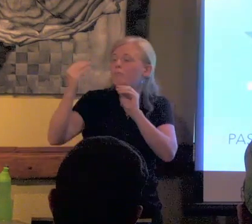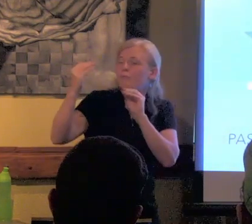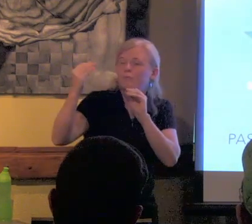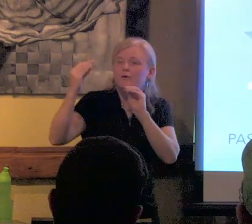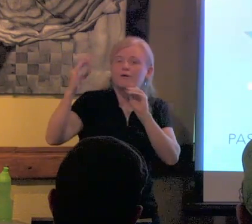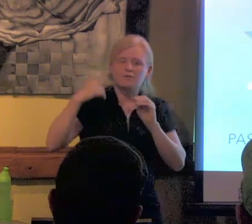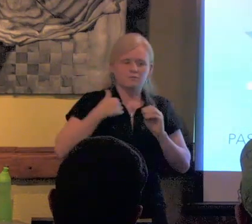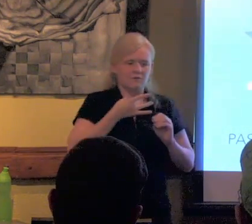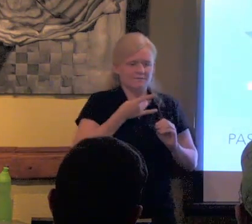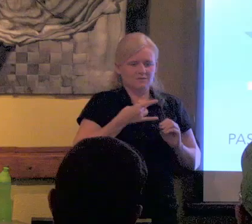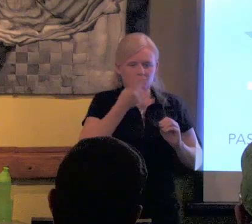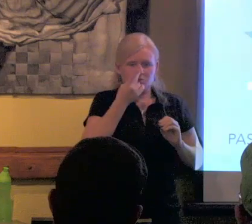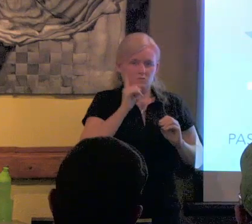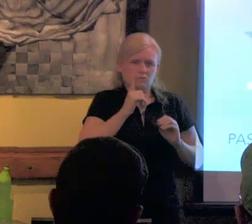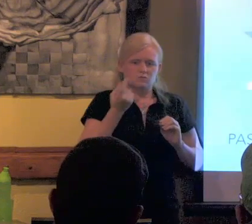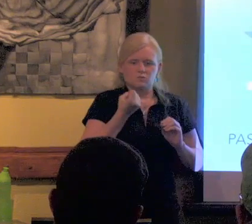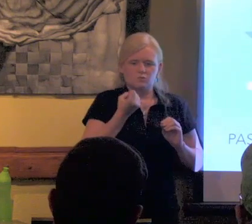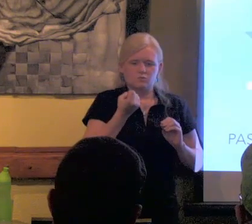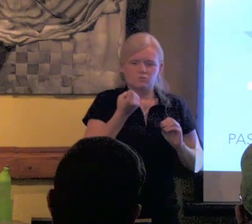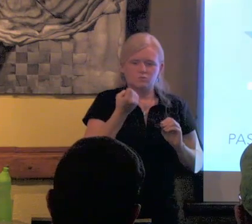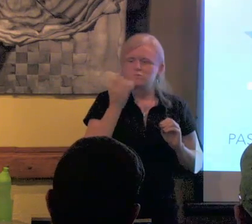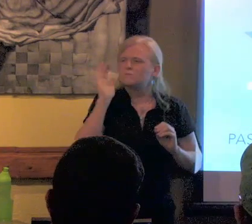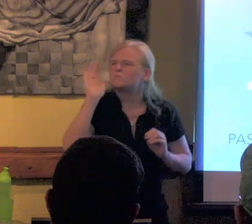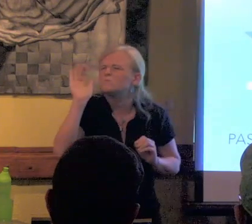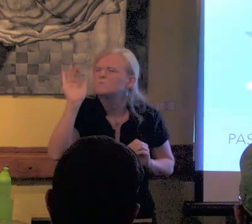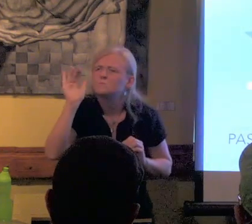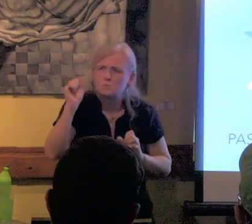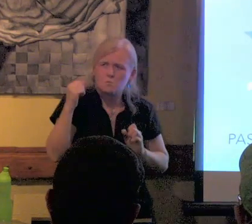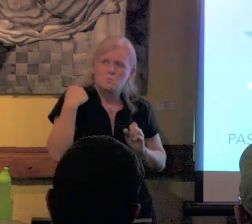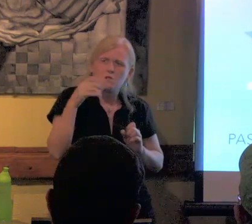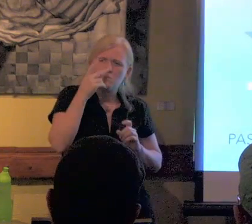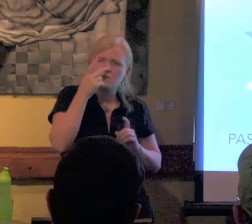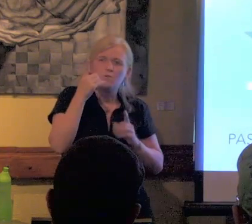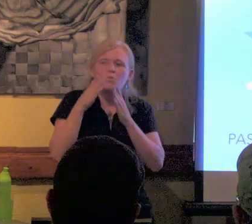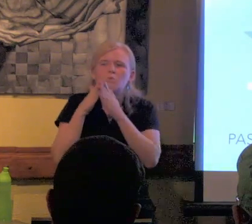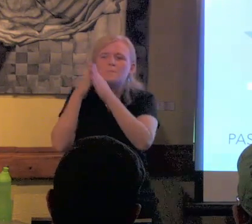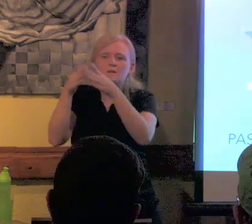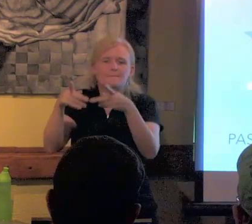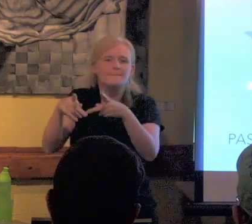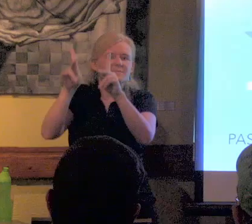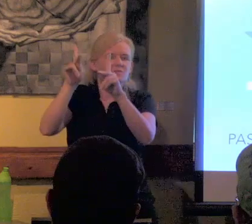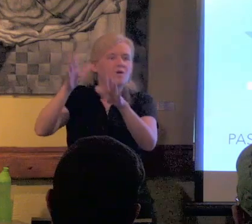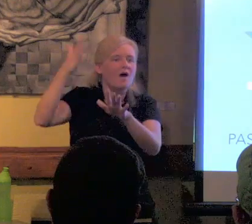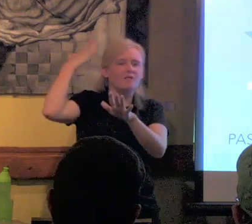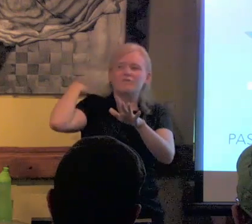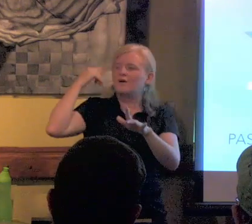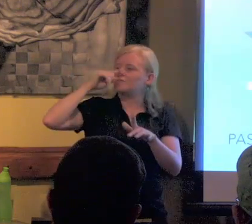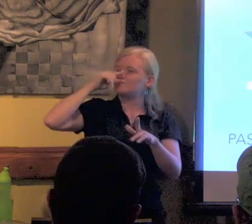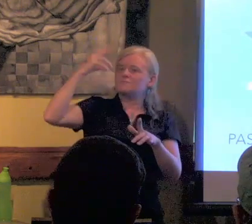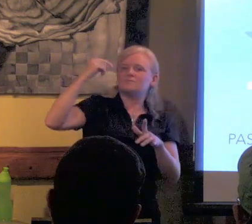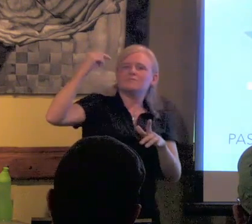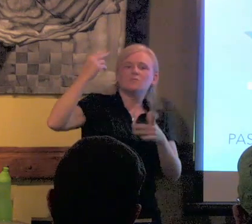lors de rencontres avec des personnes entendantes, lors de réunions, une personne sourde, au lieu de finalement demander, disons,